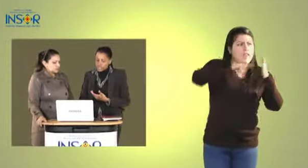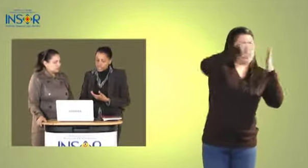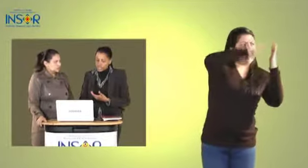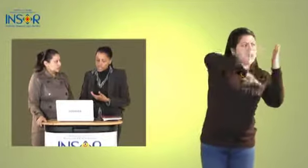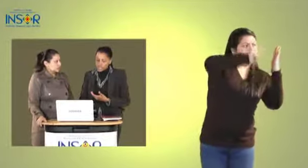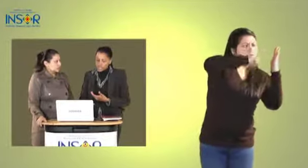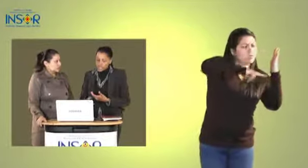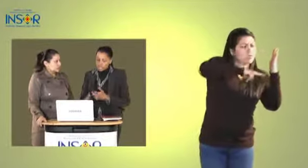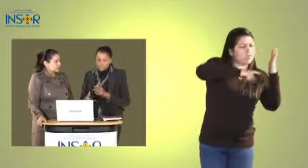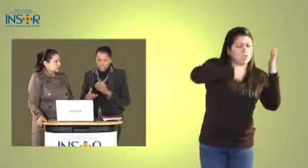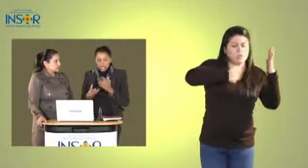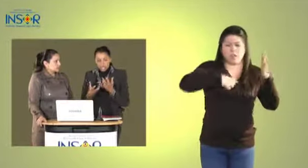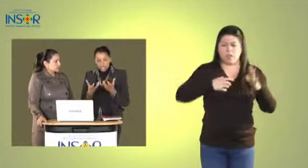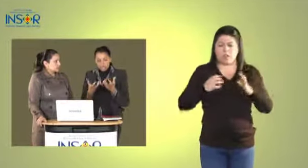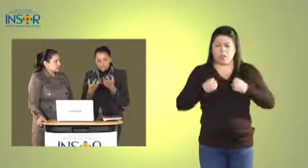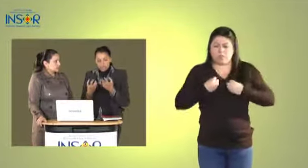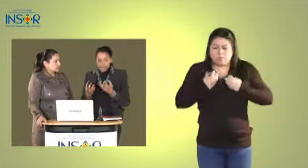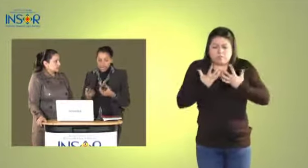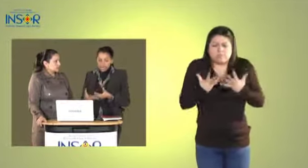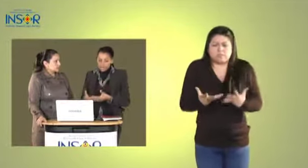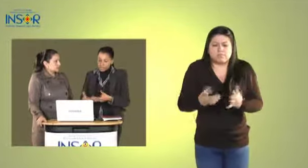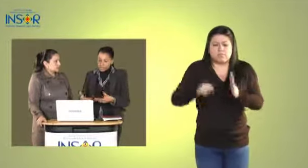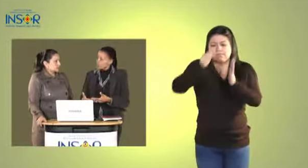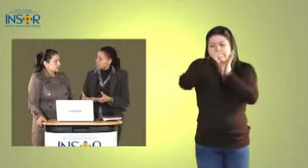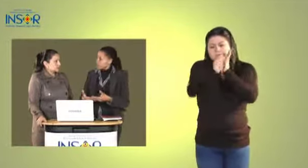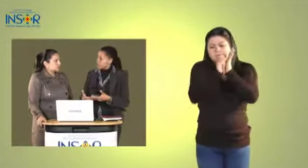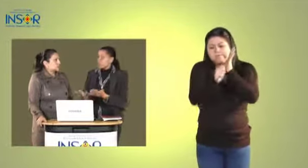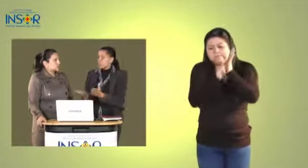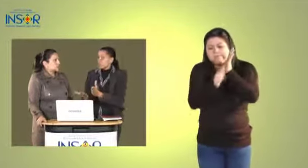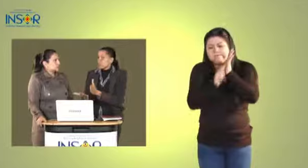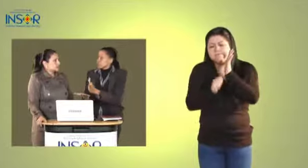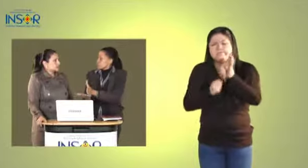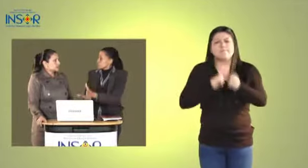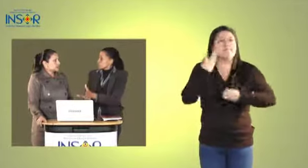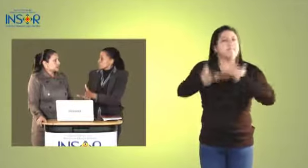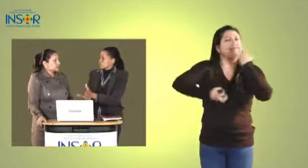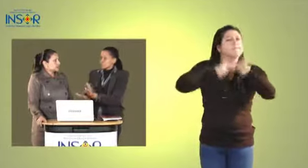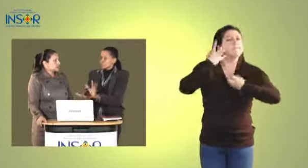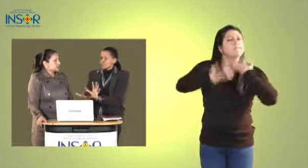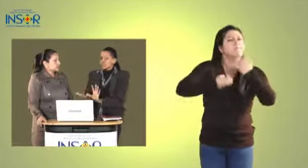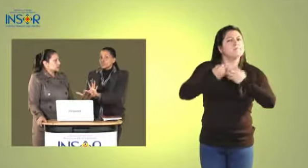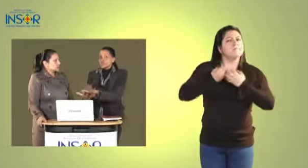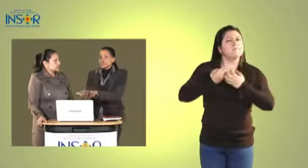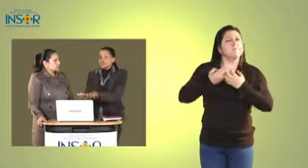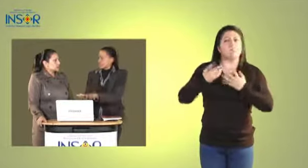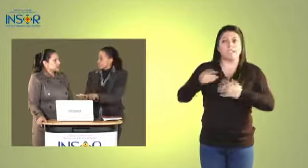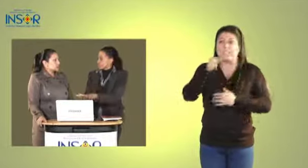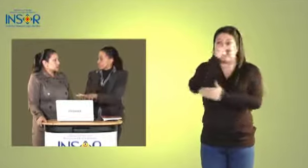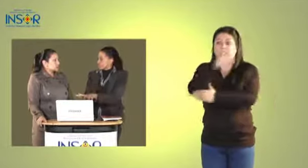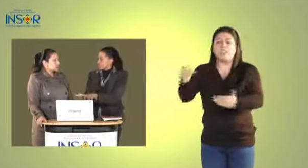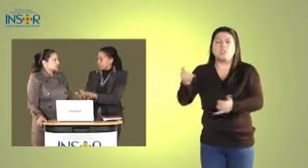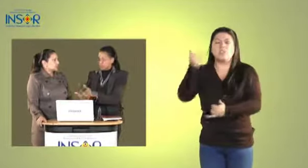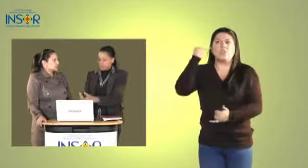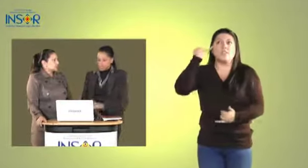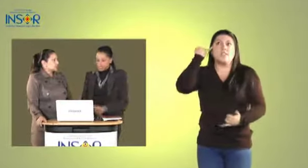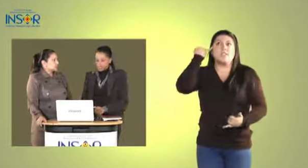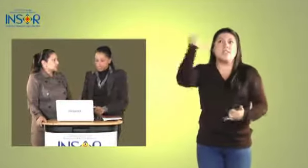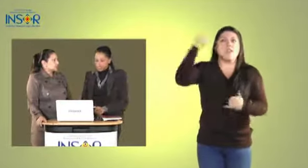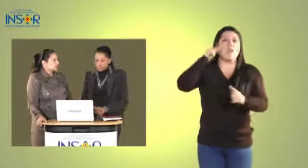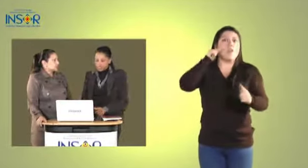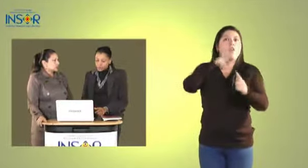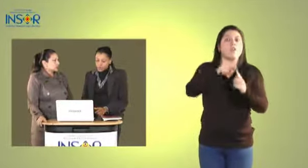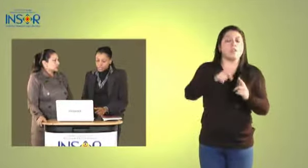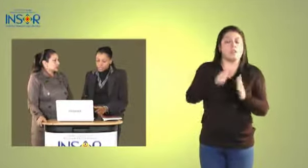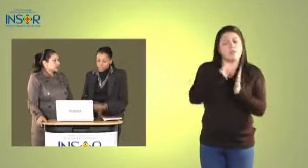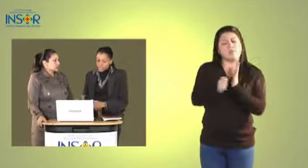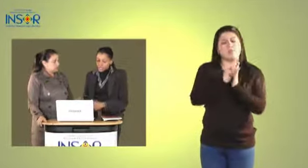expresión ya escrita de eso que pasó el oral a la expresión y que tiene un funcionamiento. El niño tiene una intención cuando ya empieza a plasmar eso en